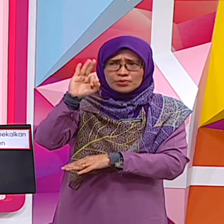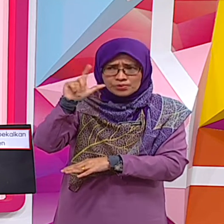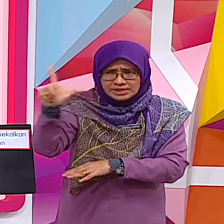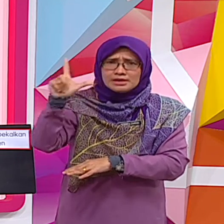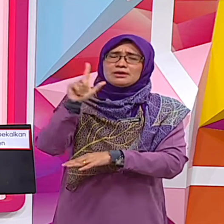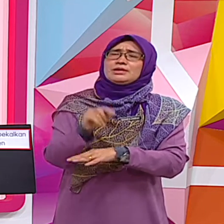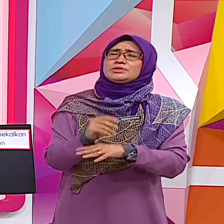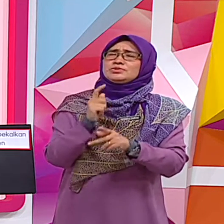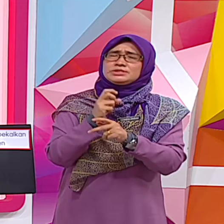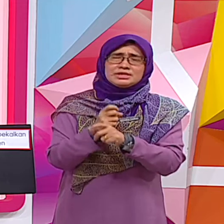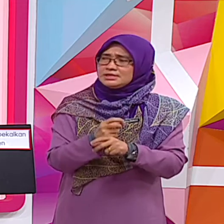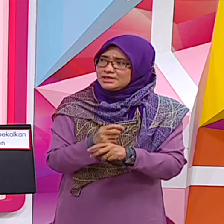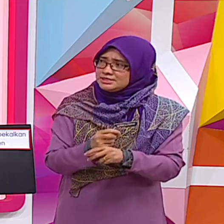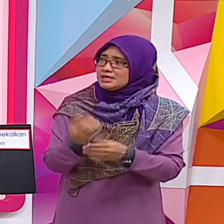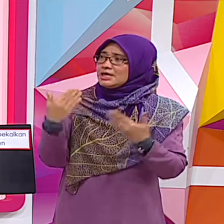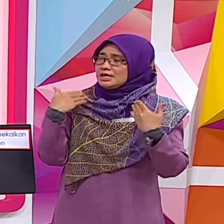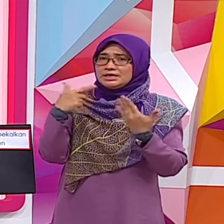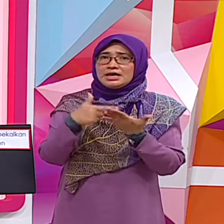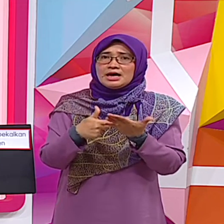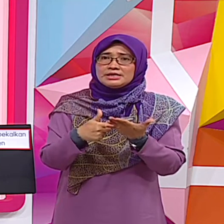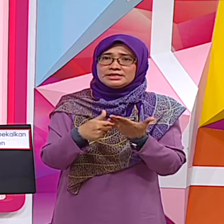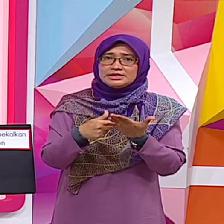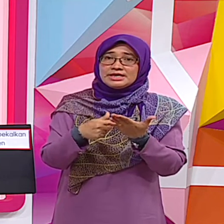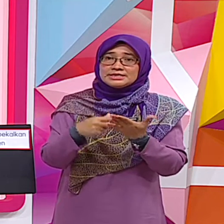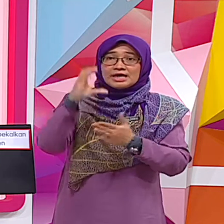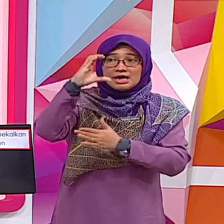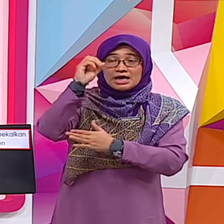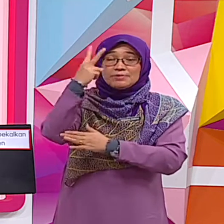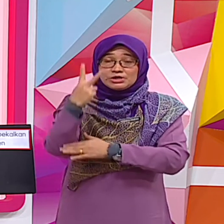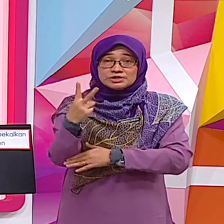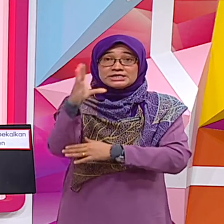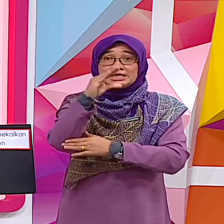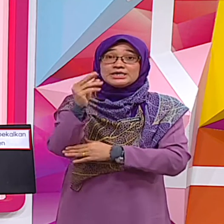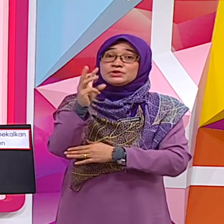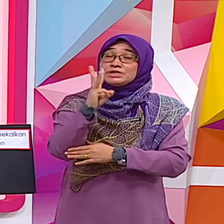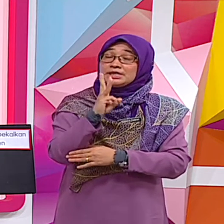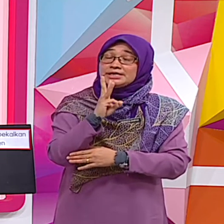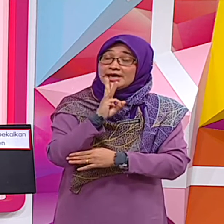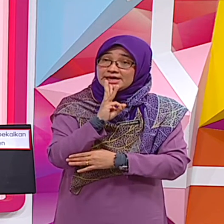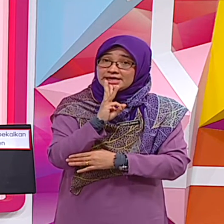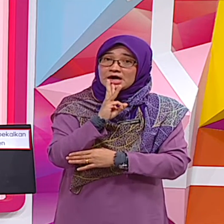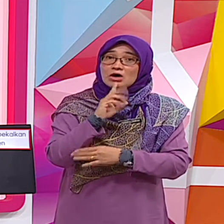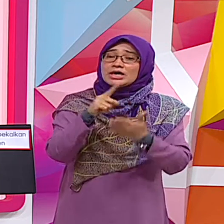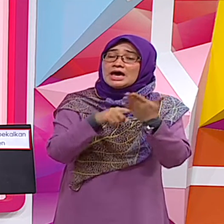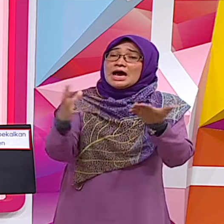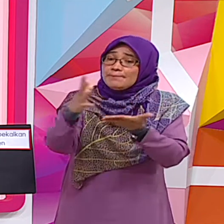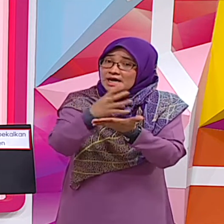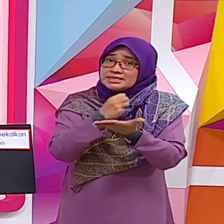klorofil-a susahnya enak aja lagi ada gas karbondioksida dan juga ada air oke Apa